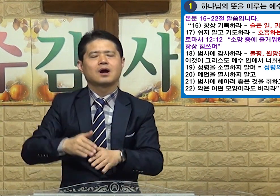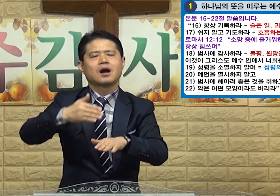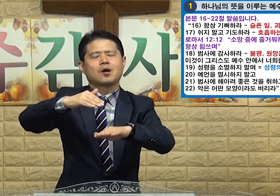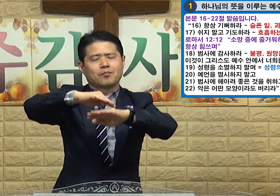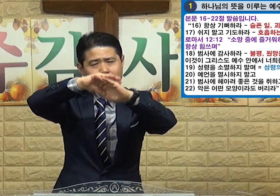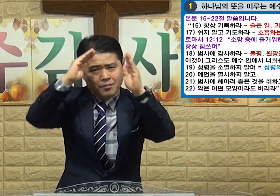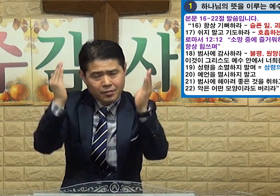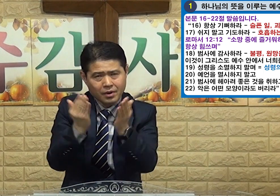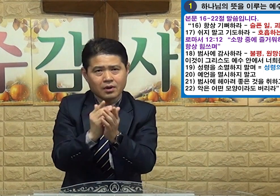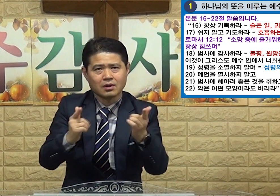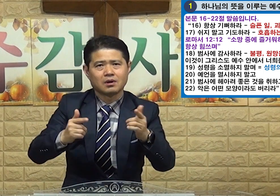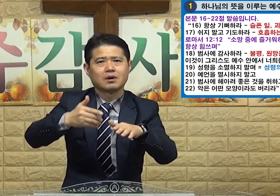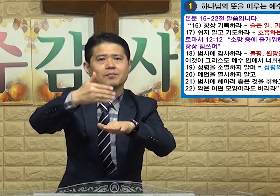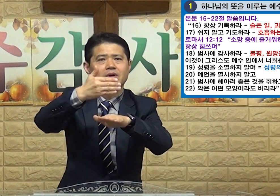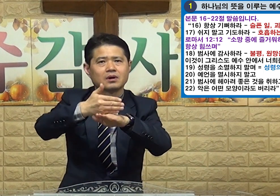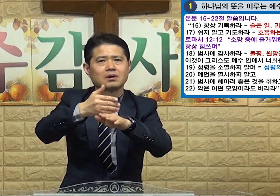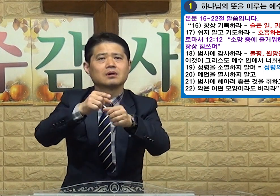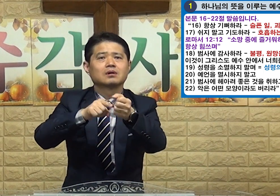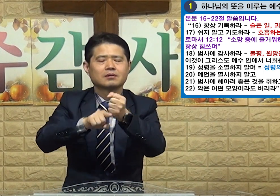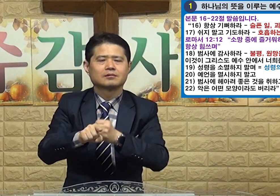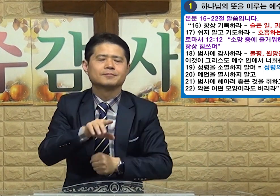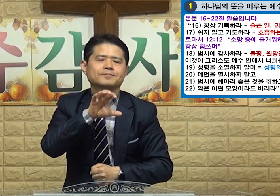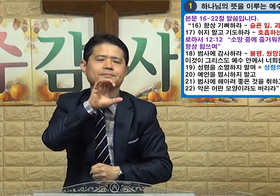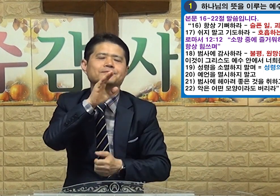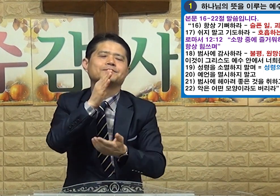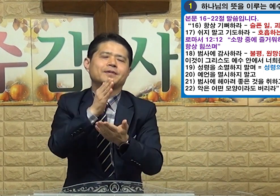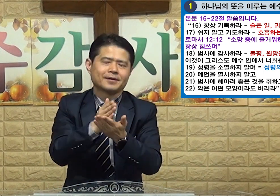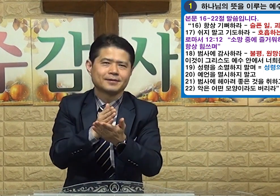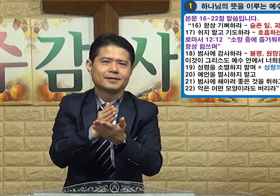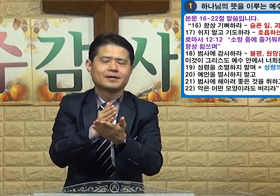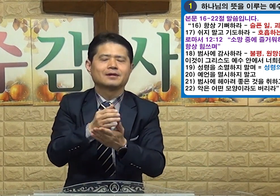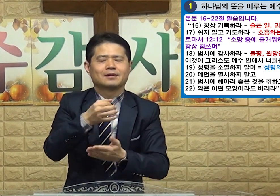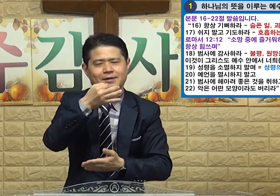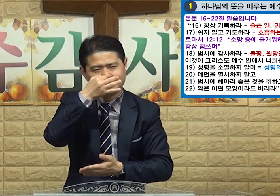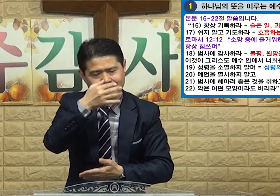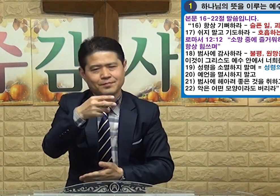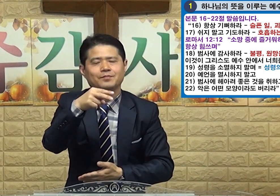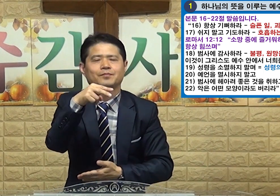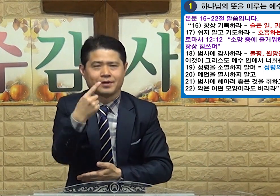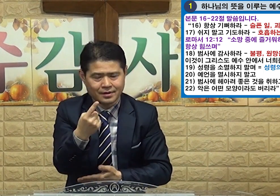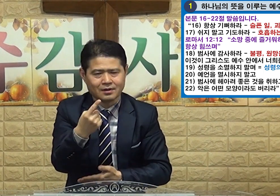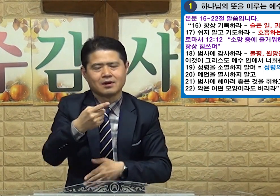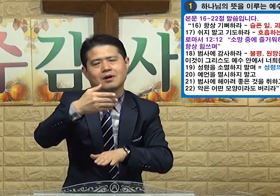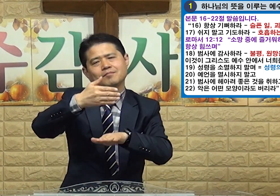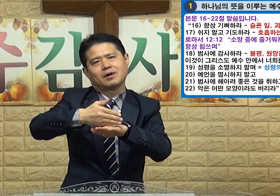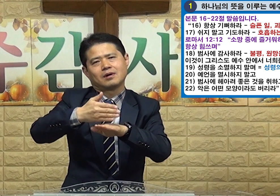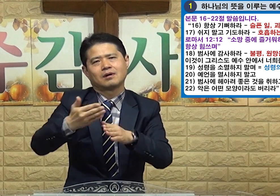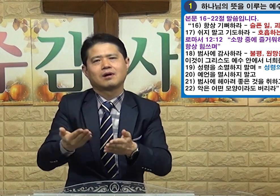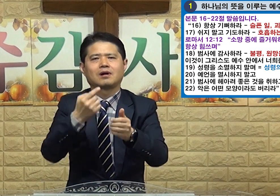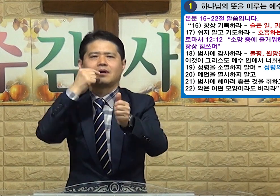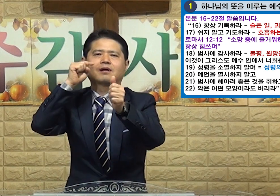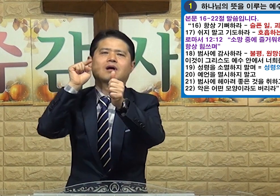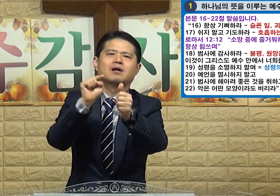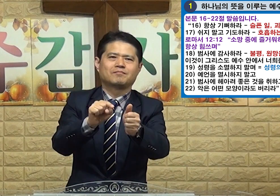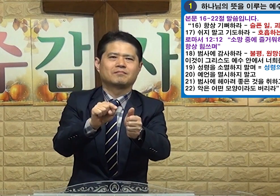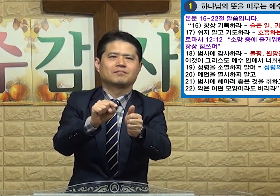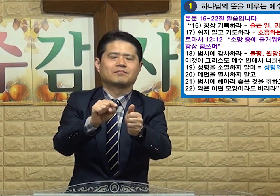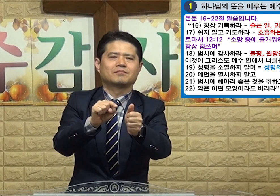마시고 정말 모든 것들에 감사하고 불만을 가지기보다는 우리가 힘들더라도 감사하라